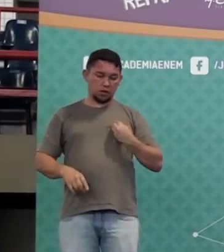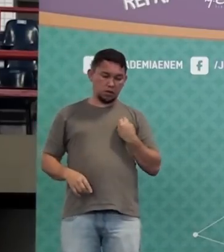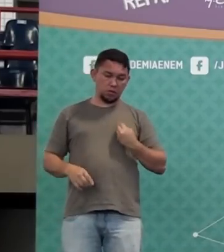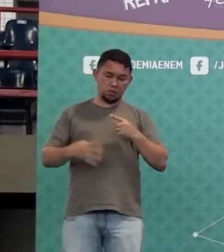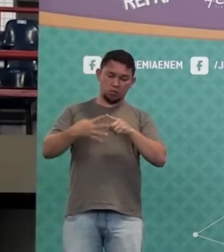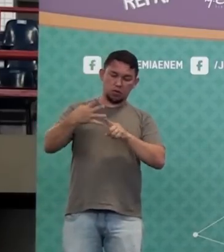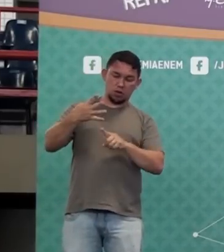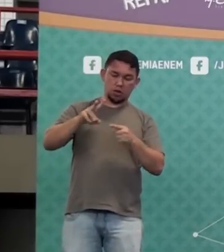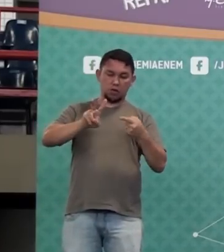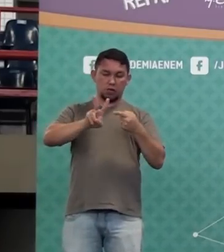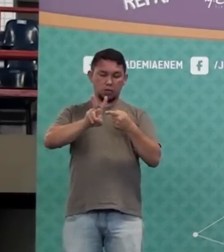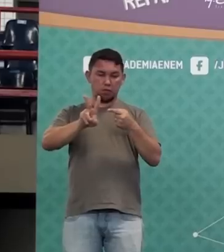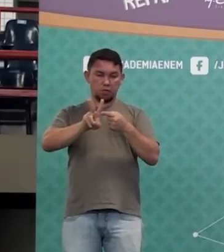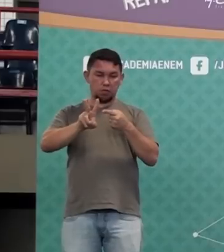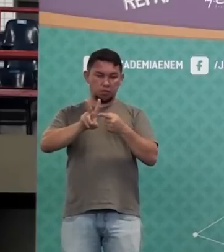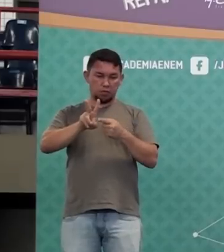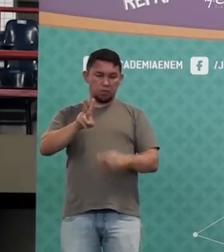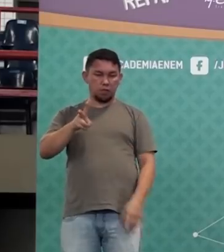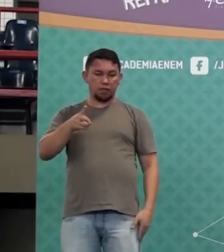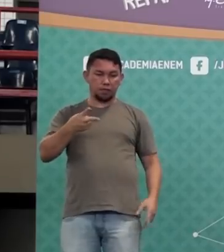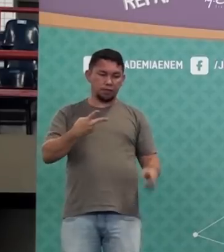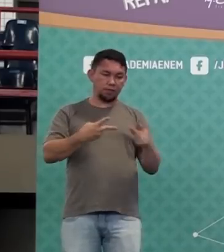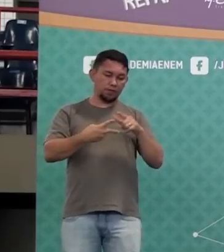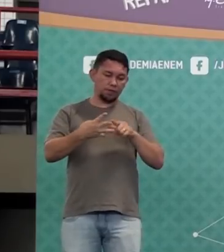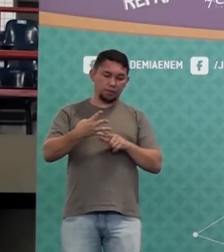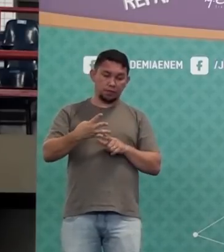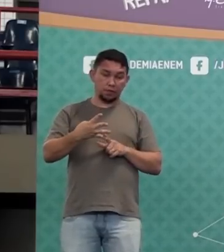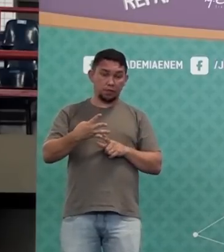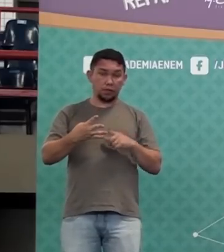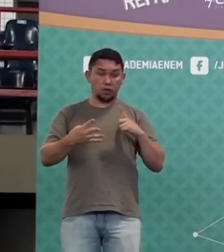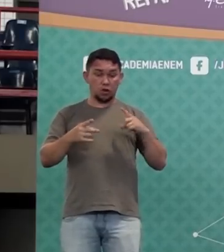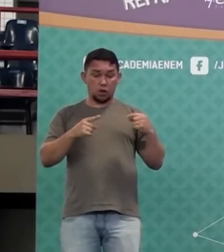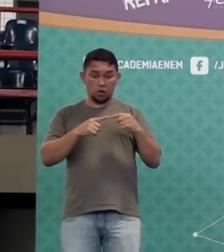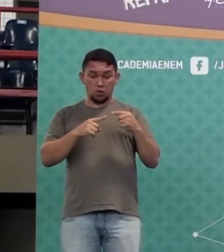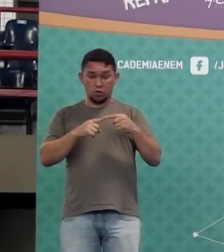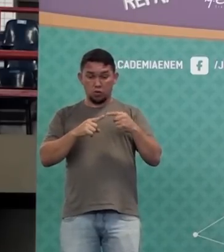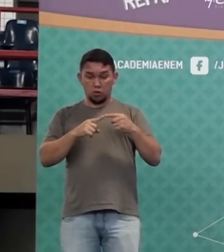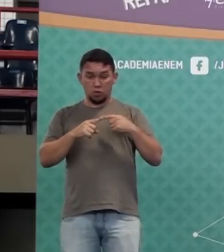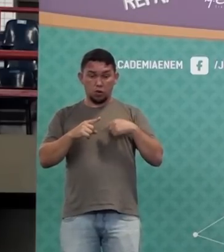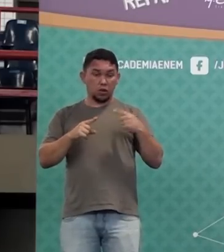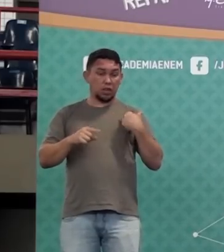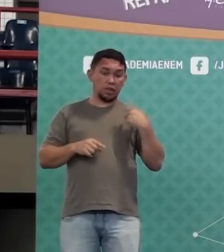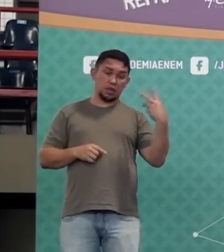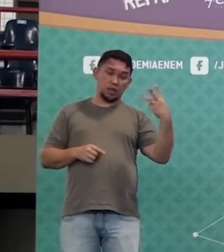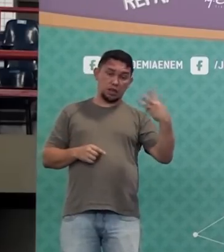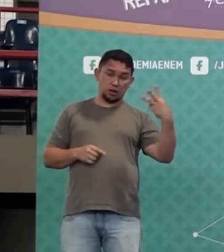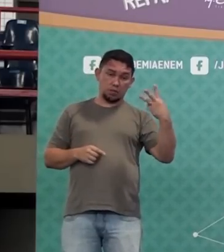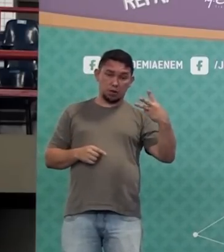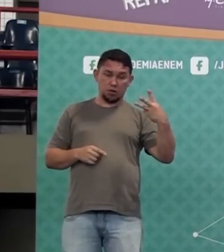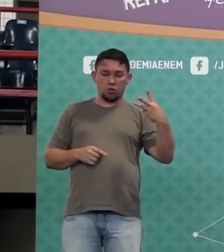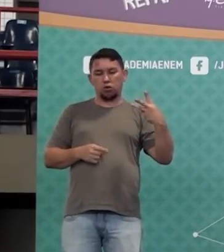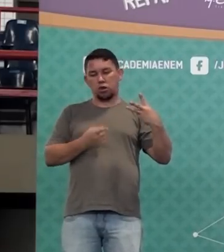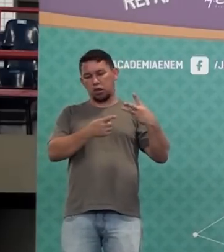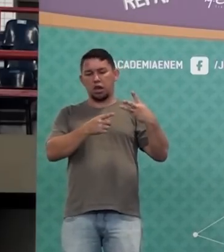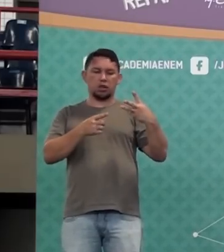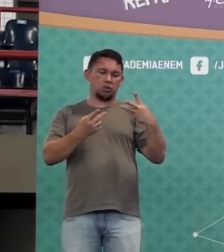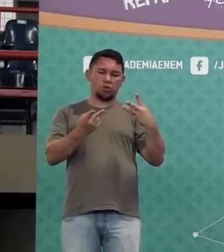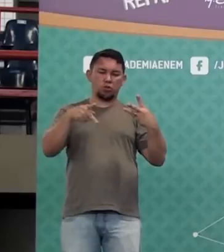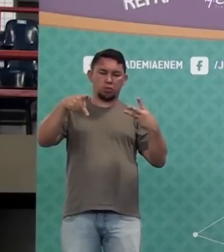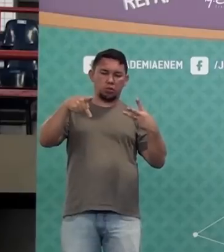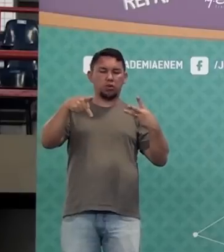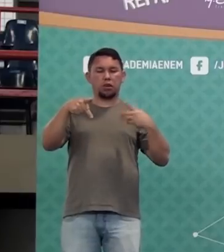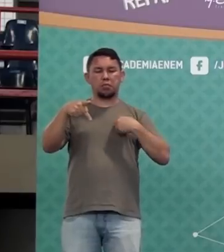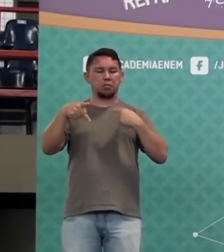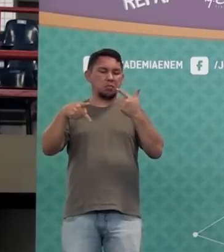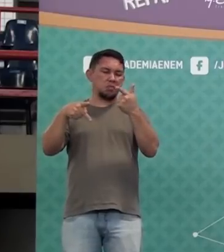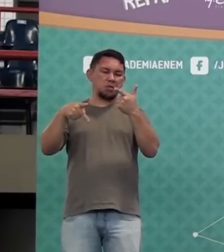esses 4 verbos, credelever, na terceira pessoa do plural, não tem mais